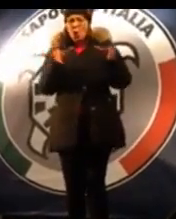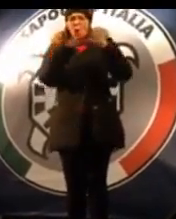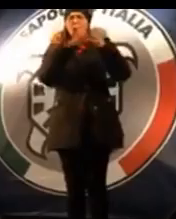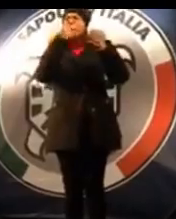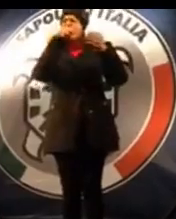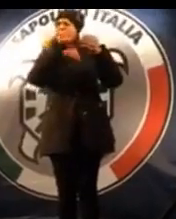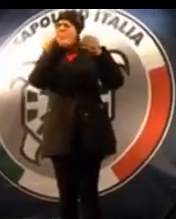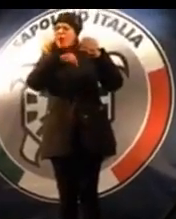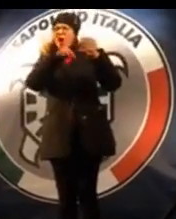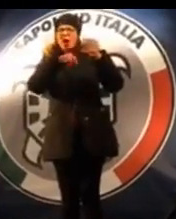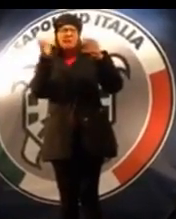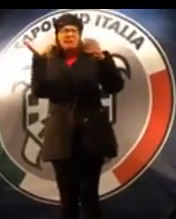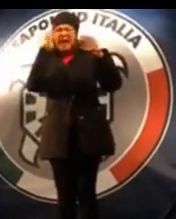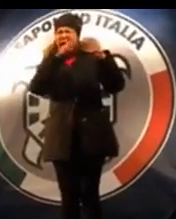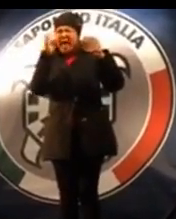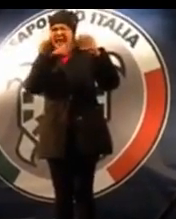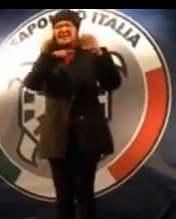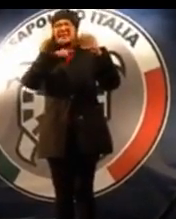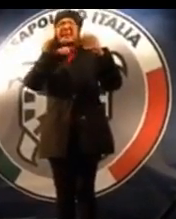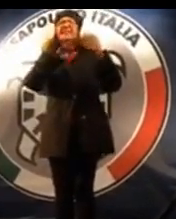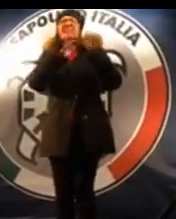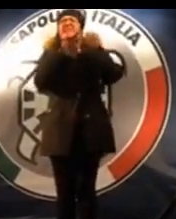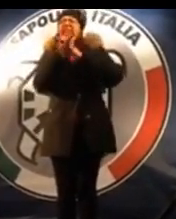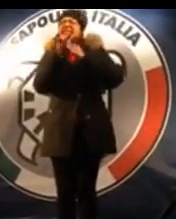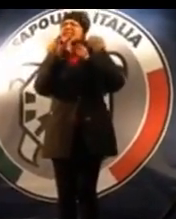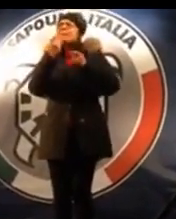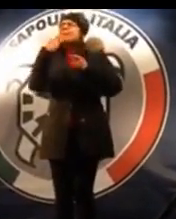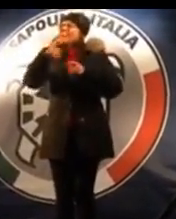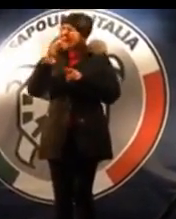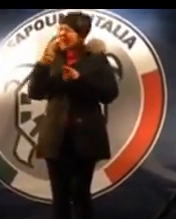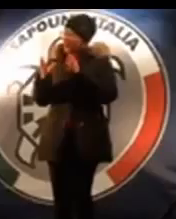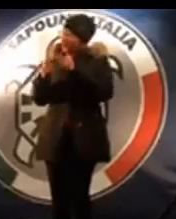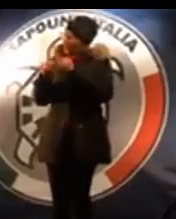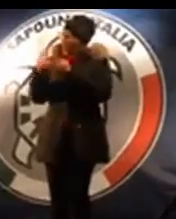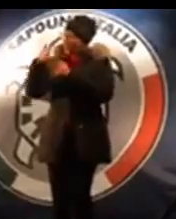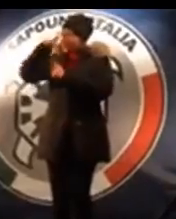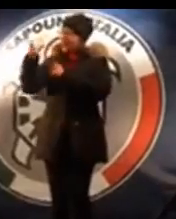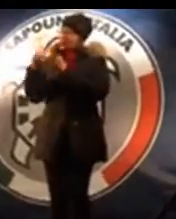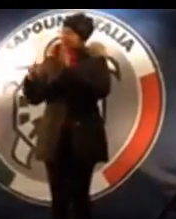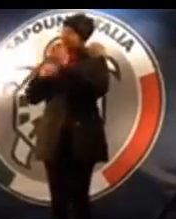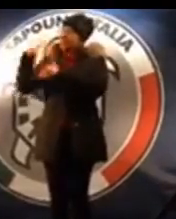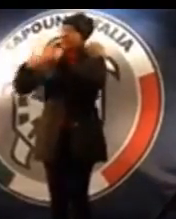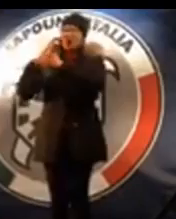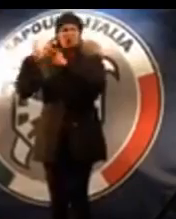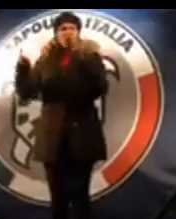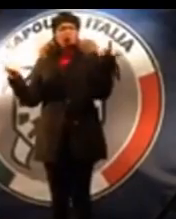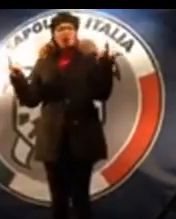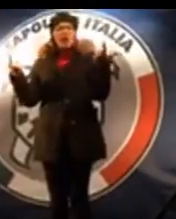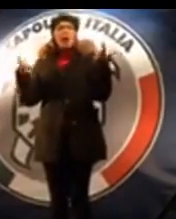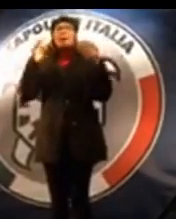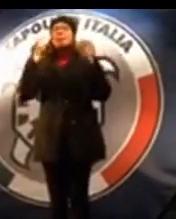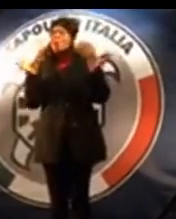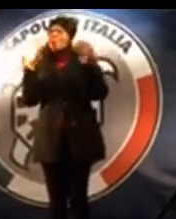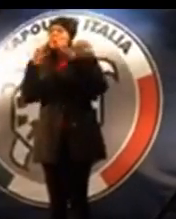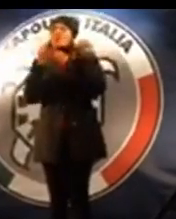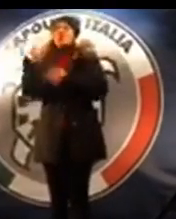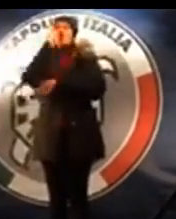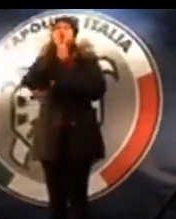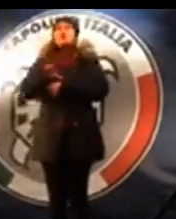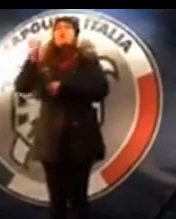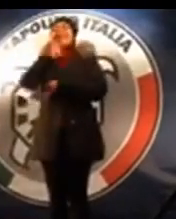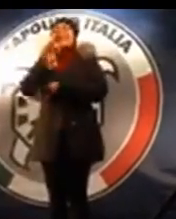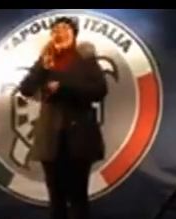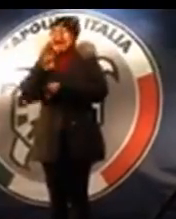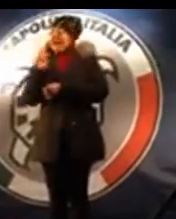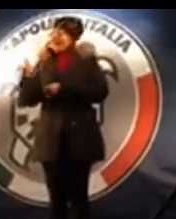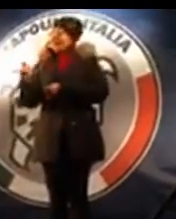contro gli interessi di questa nazione. L'Unione Europea, quell'organizzazione che paga i nostri agricoltori per raccogliere il